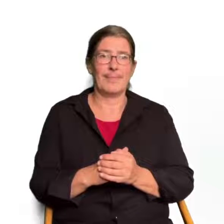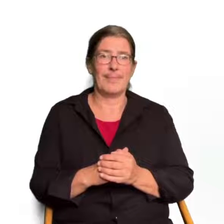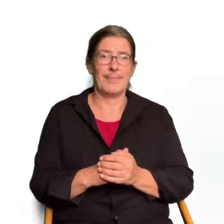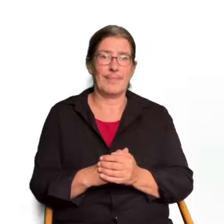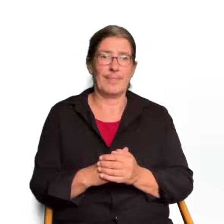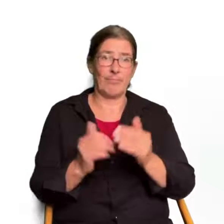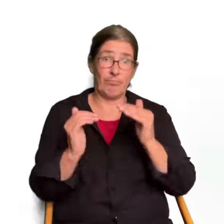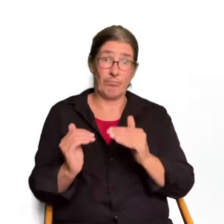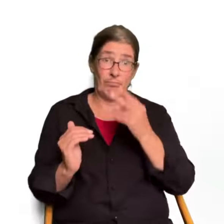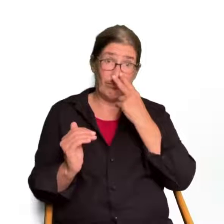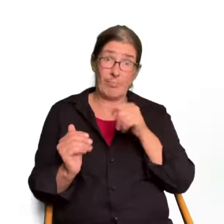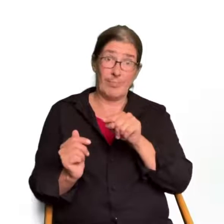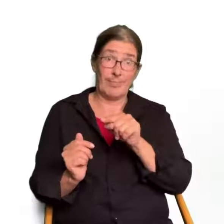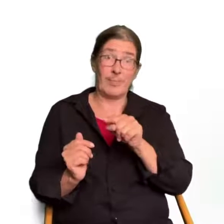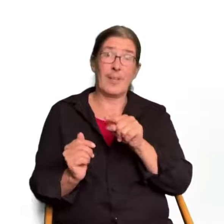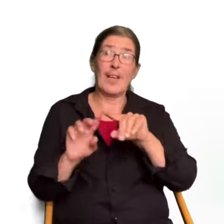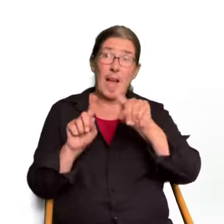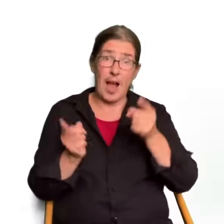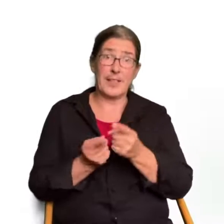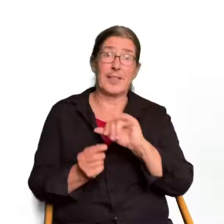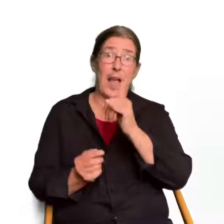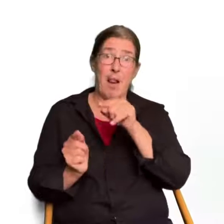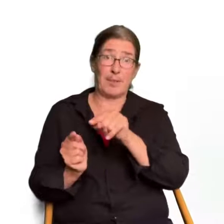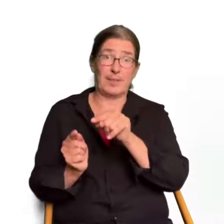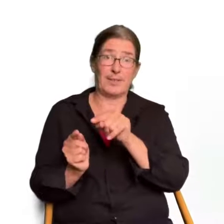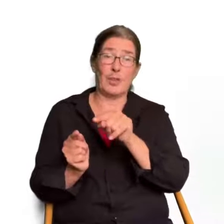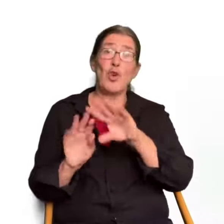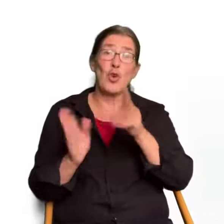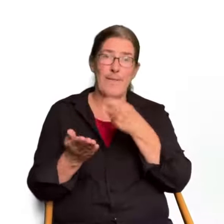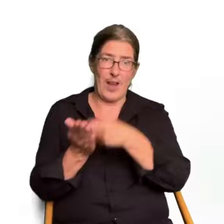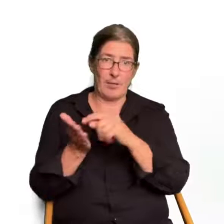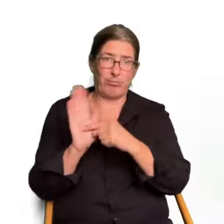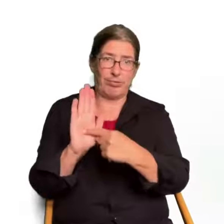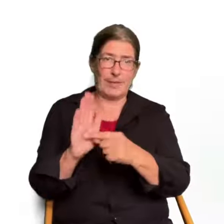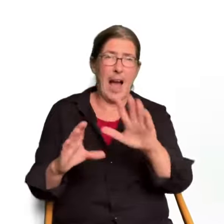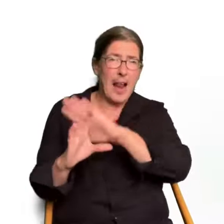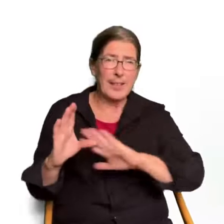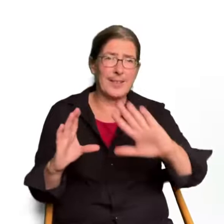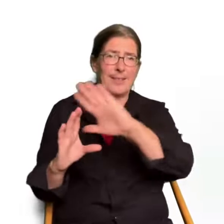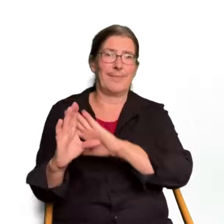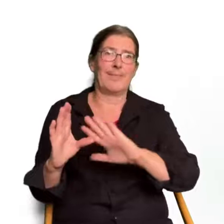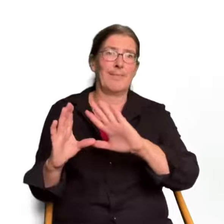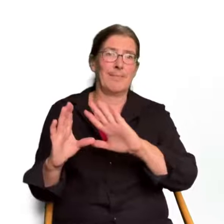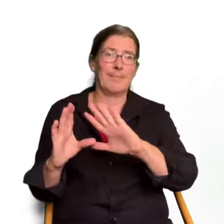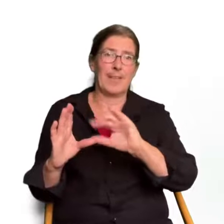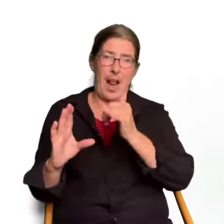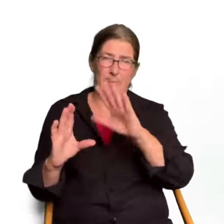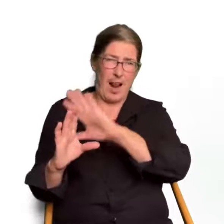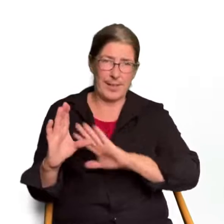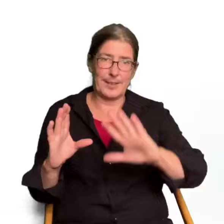hier seht ihr einen gelben Kreis der den Grundwert darstellt der gelbe Kreis ist praktisch alles